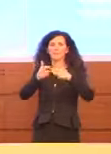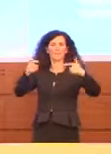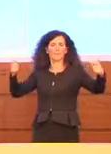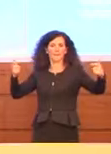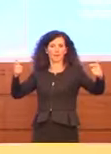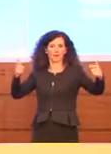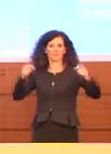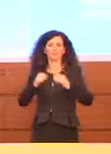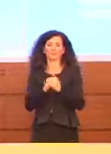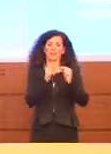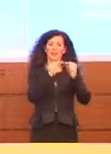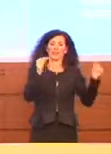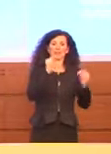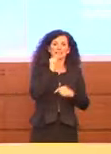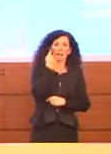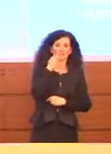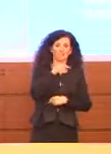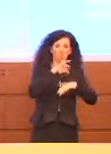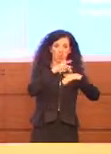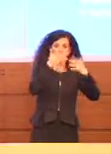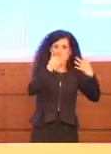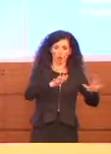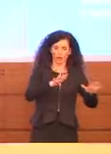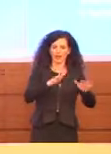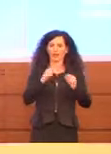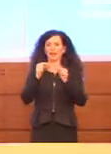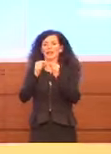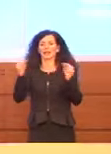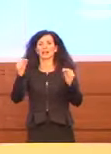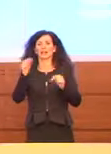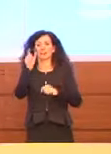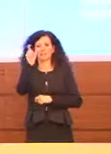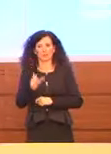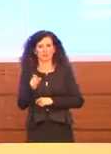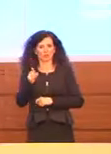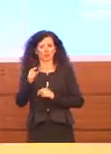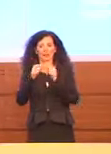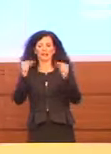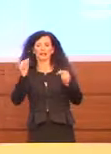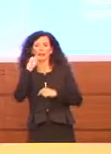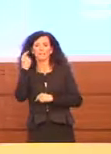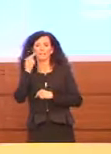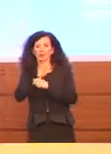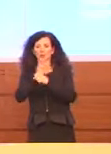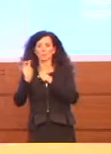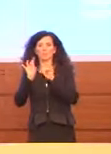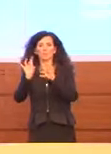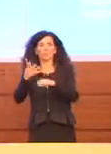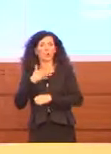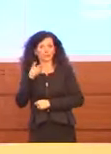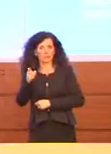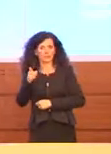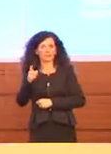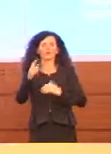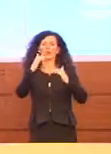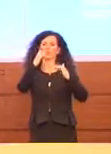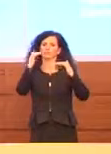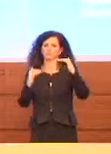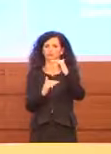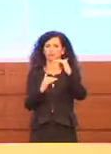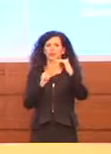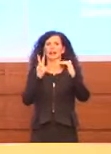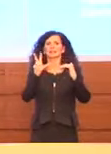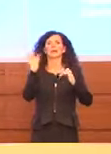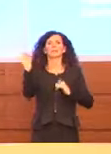tamponi eseguiti e persone e tamponi positivi è sceso sotto una soglia che quella del 3 per cento